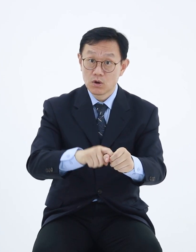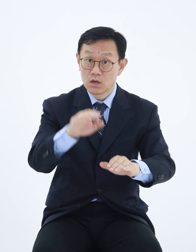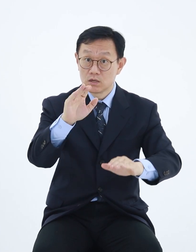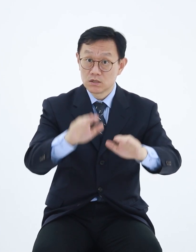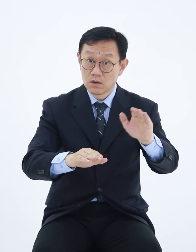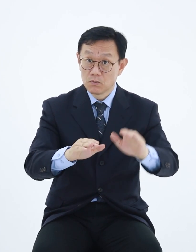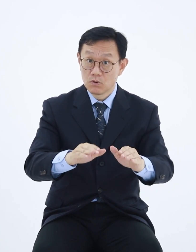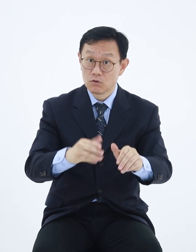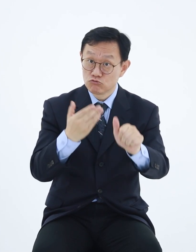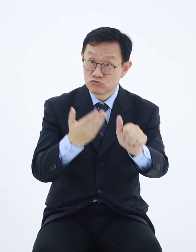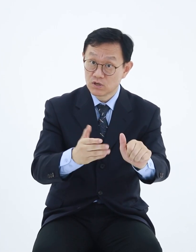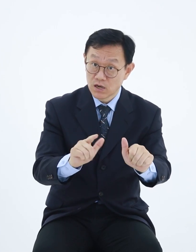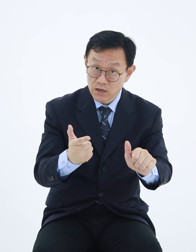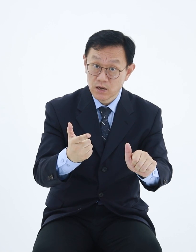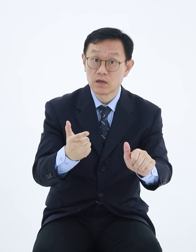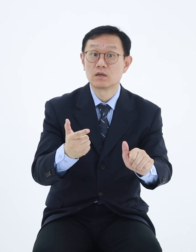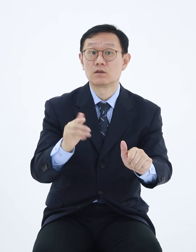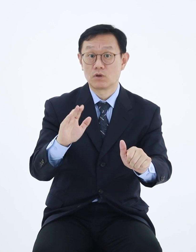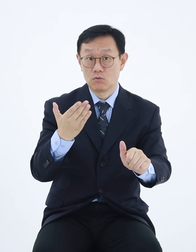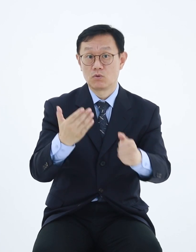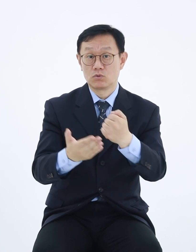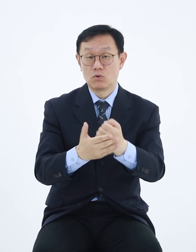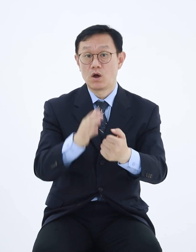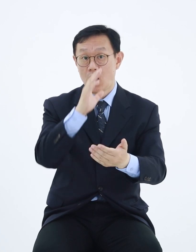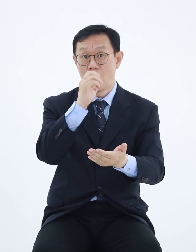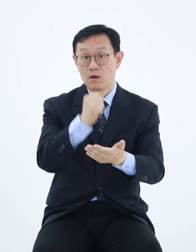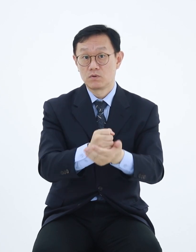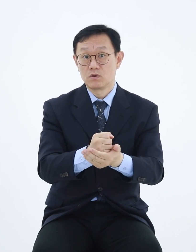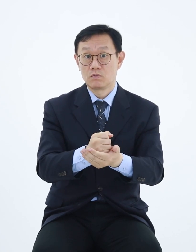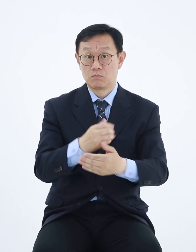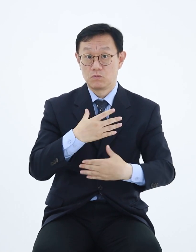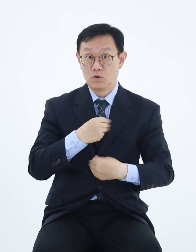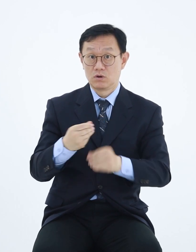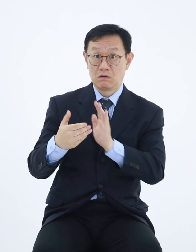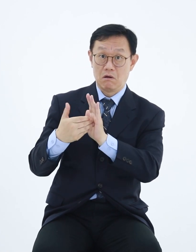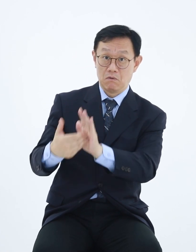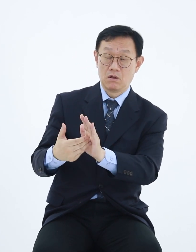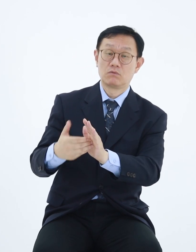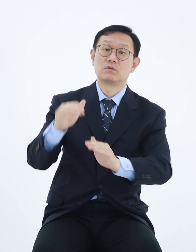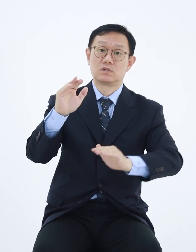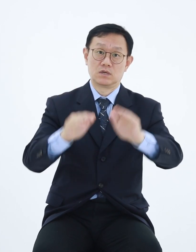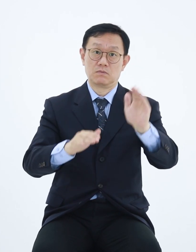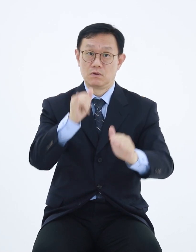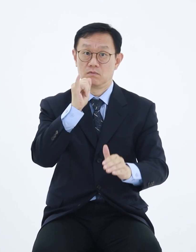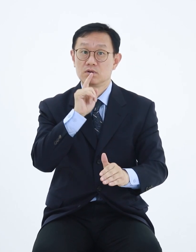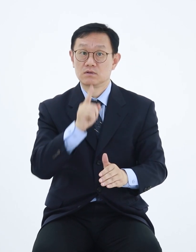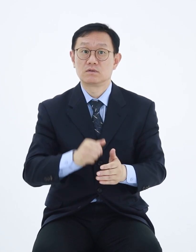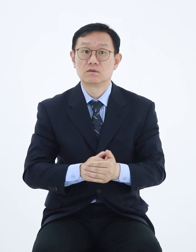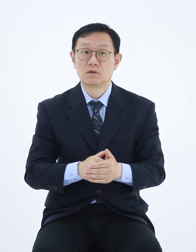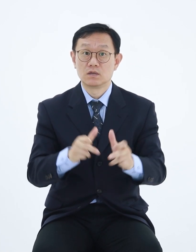하며 합리적인 편의 제공을 거부하는 것도 차별로 인정한다. 장애 아동의 최대